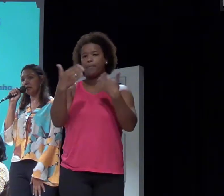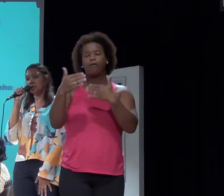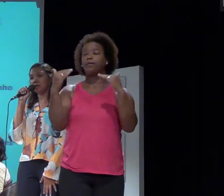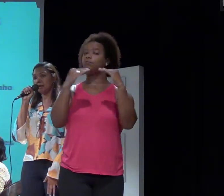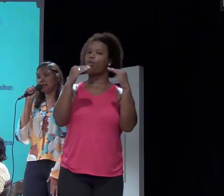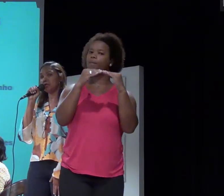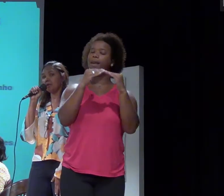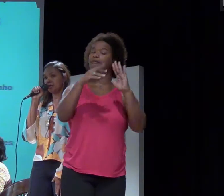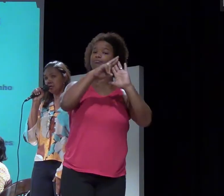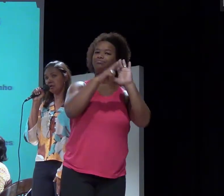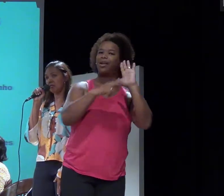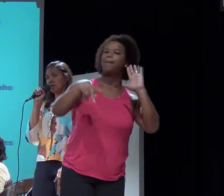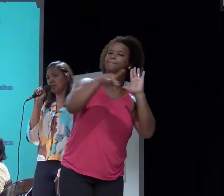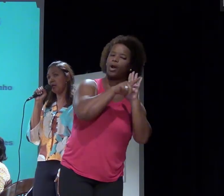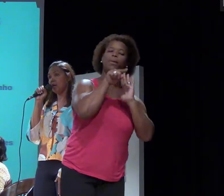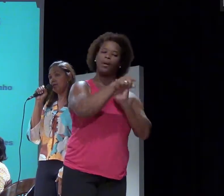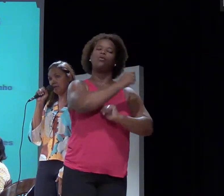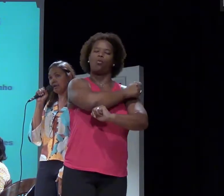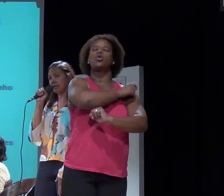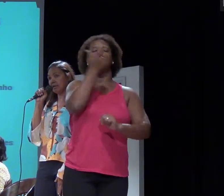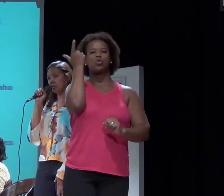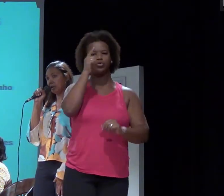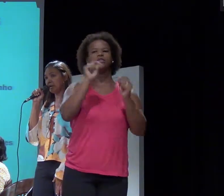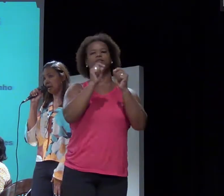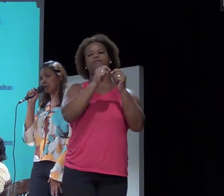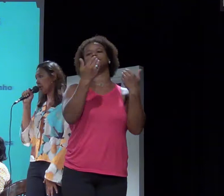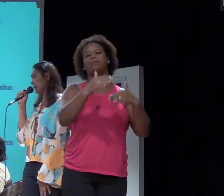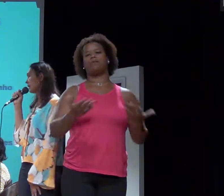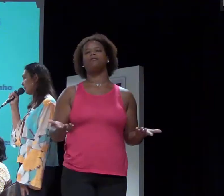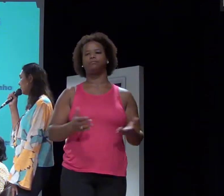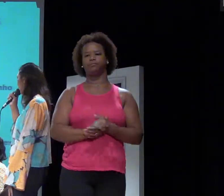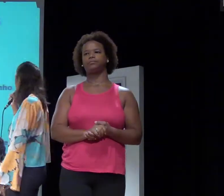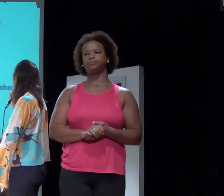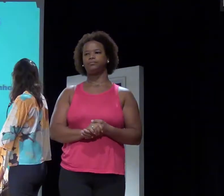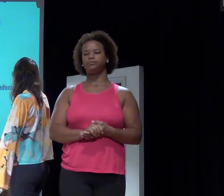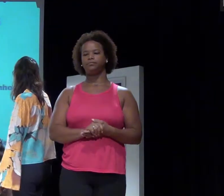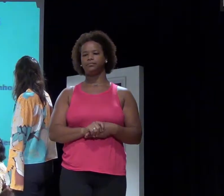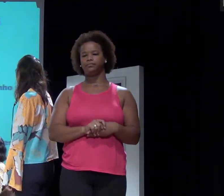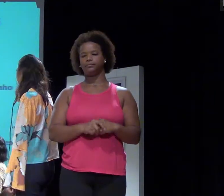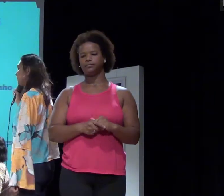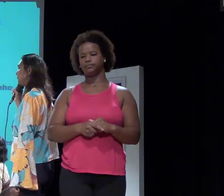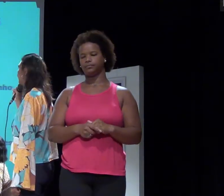que era exigido para que eles tivessem condição de fazer uma avaliação, né, dentro das necessidades deles.